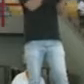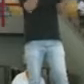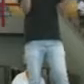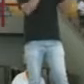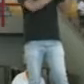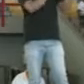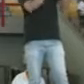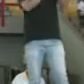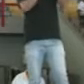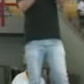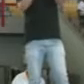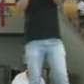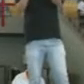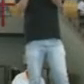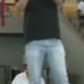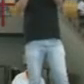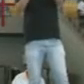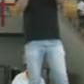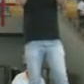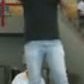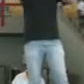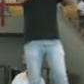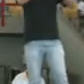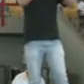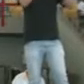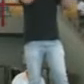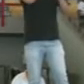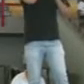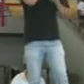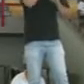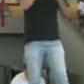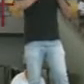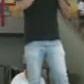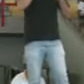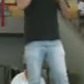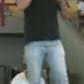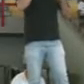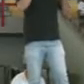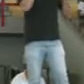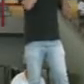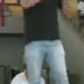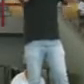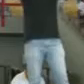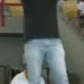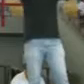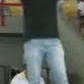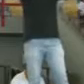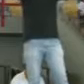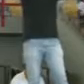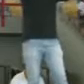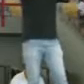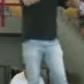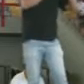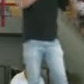para palavras-chave dessa proposta, ou então tentar parafrasear o comando,